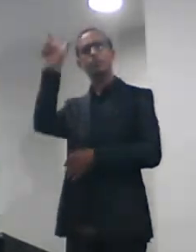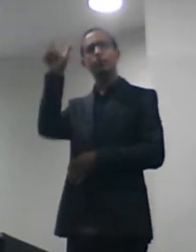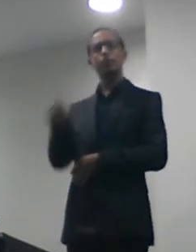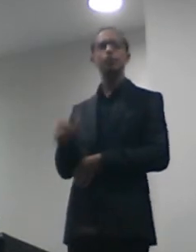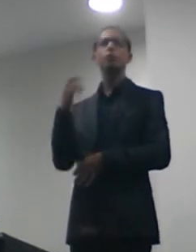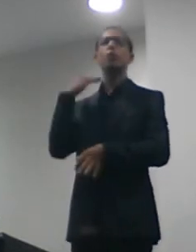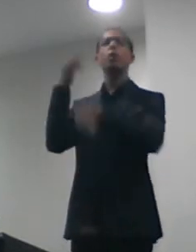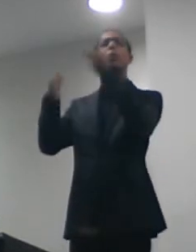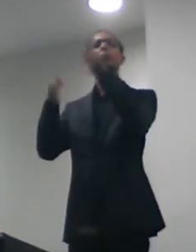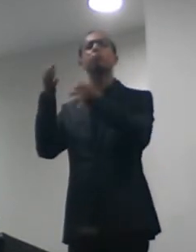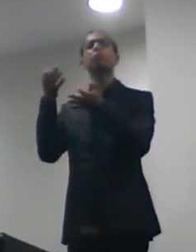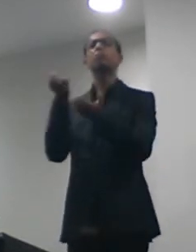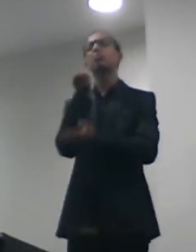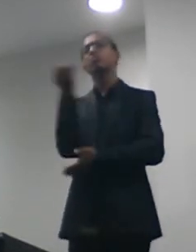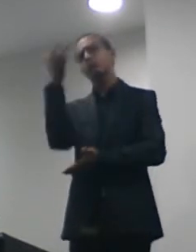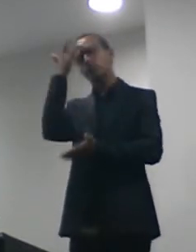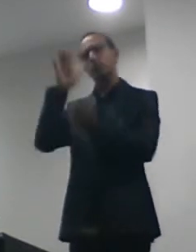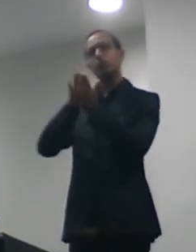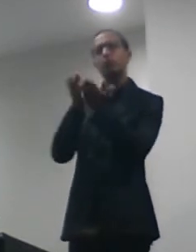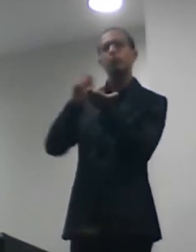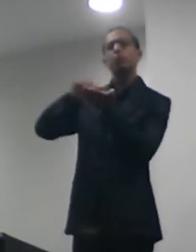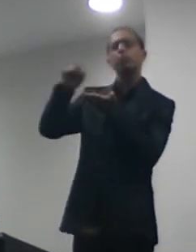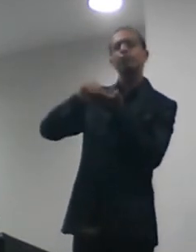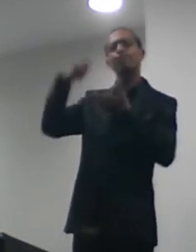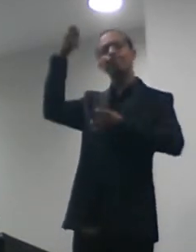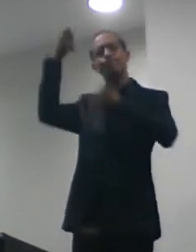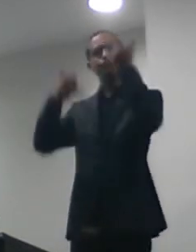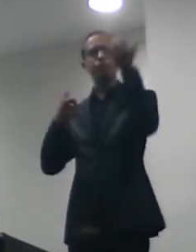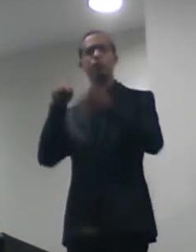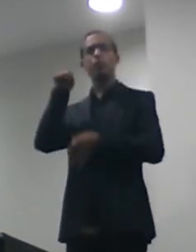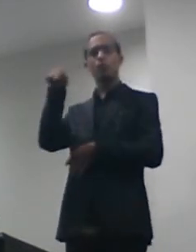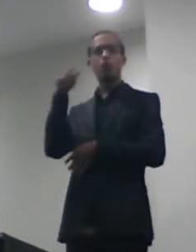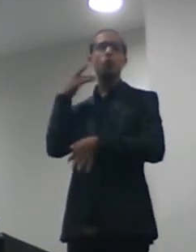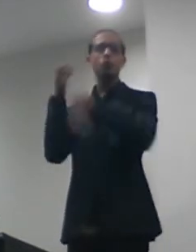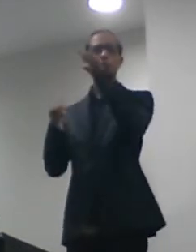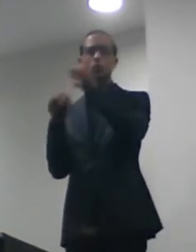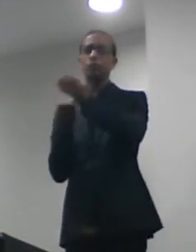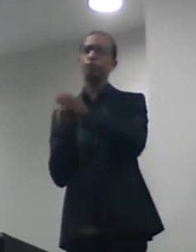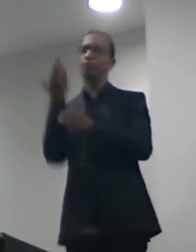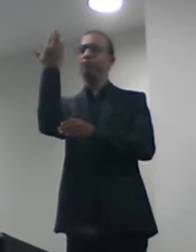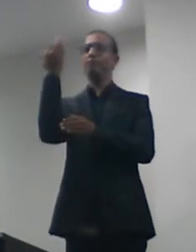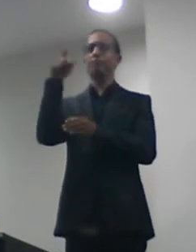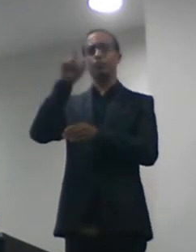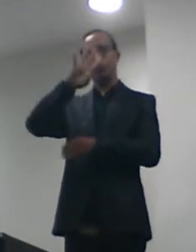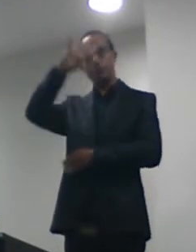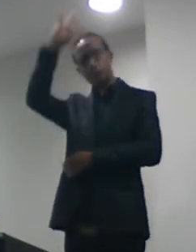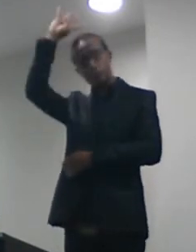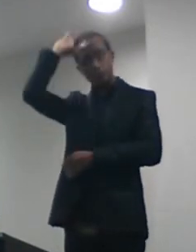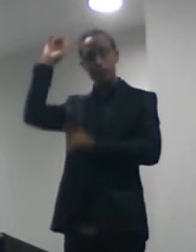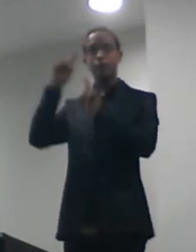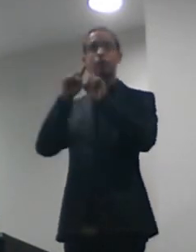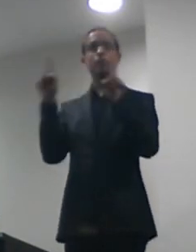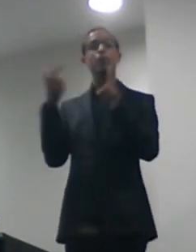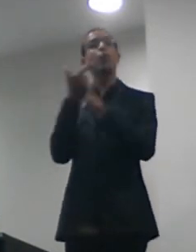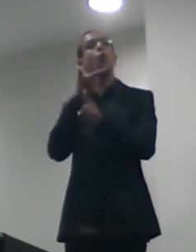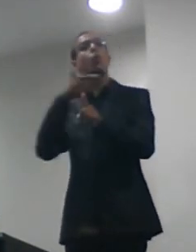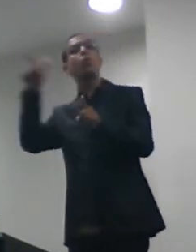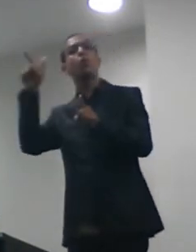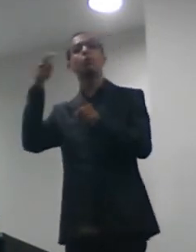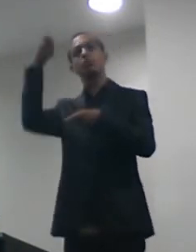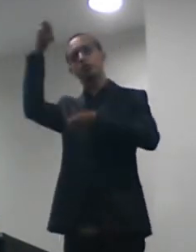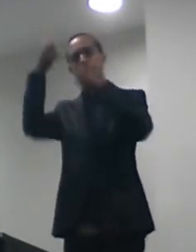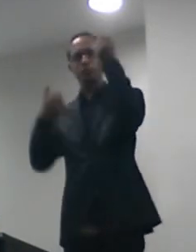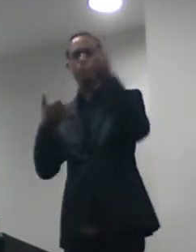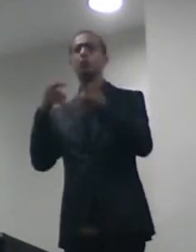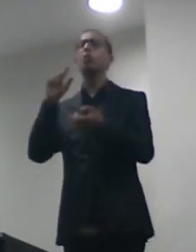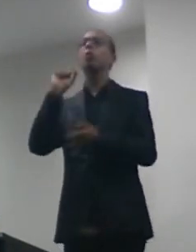alguns autores que relatam que a existência do juiz foi a partir do Império Romano. Entretanto, há outros autores que justificam a